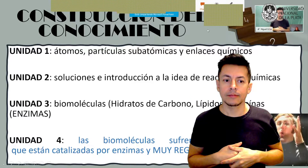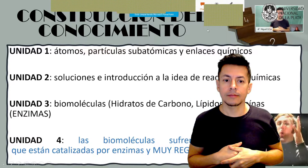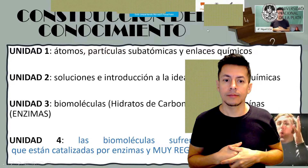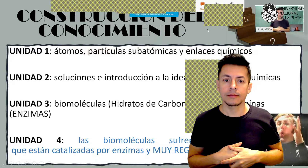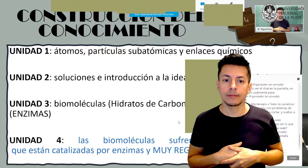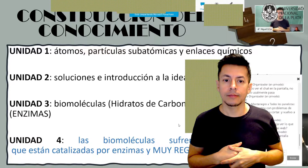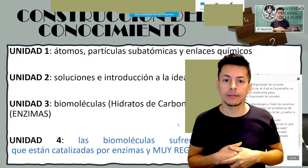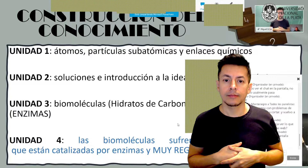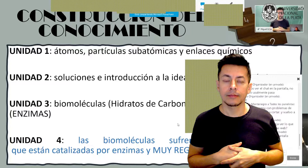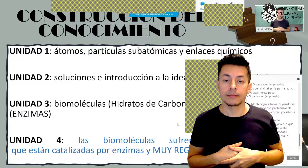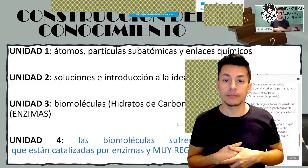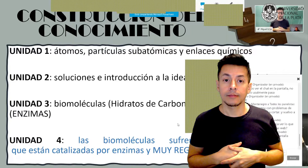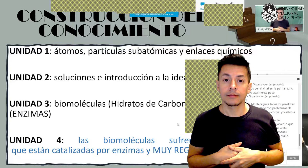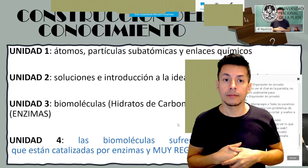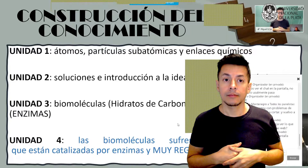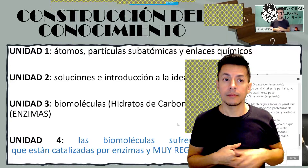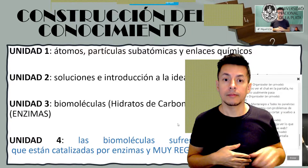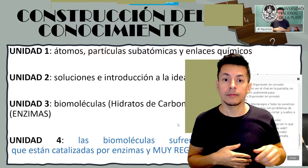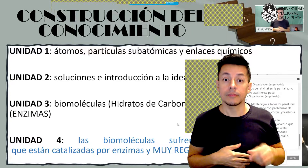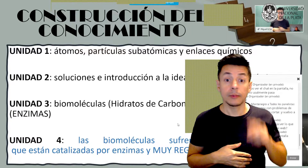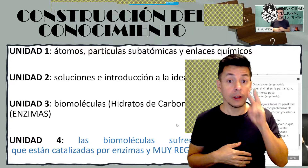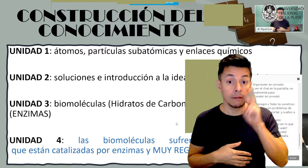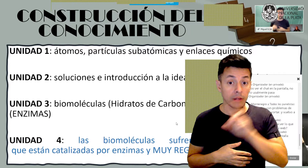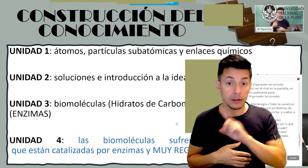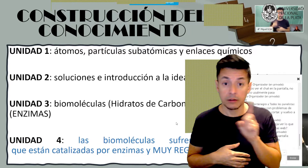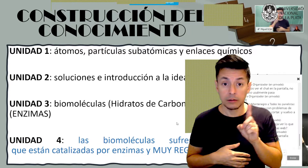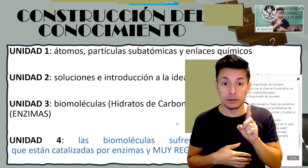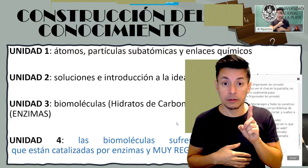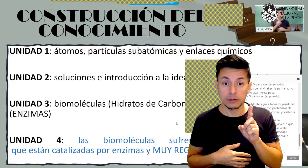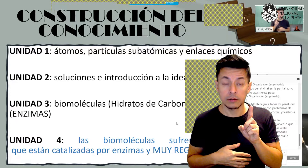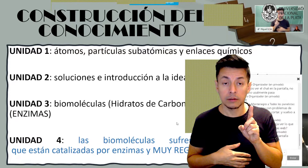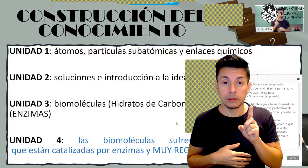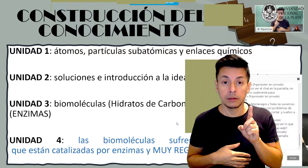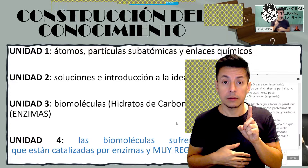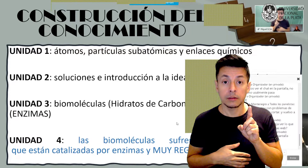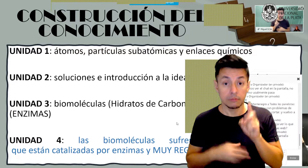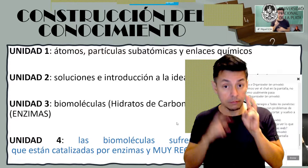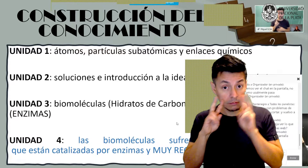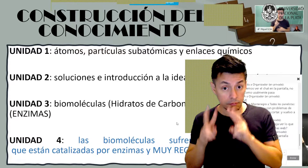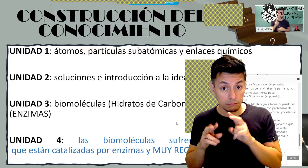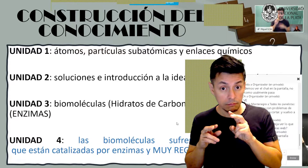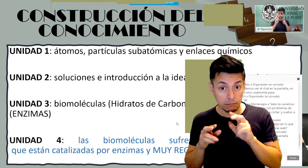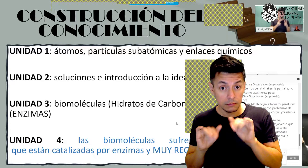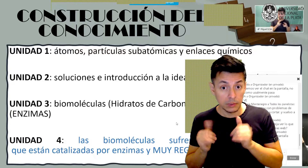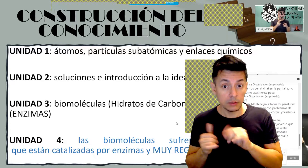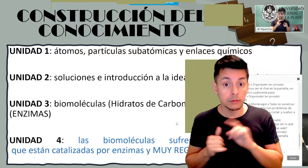Ahí veo en el chat que me dicen que no se ve. ¿Están viendo mi pantalla?